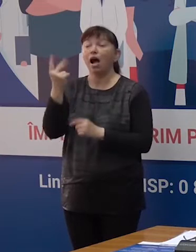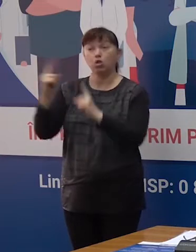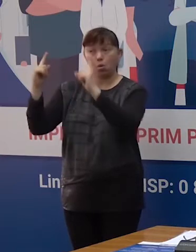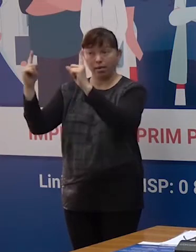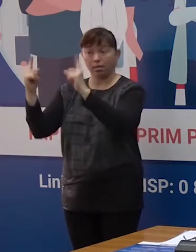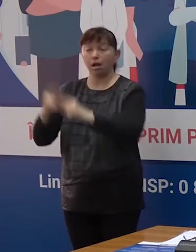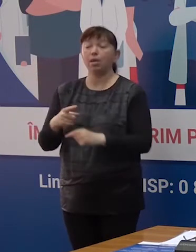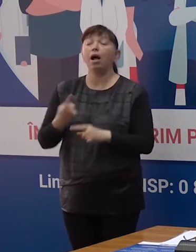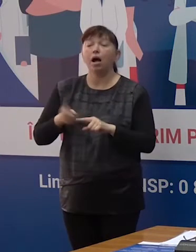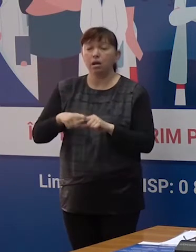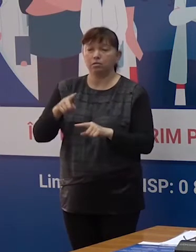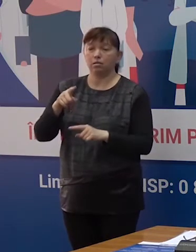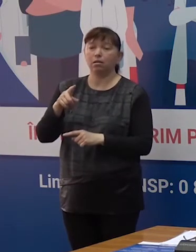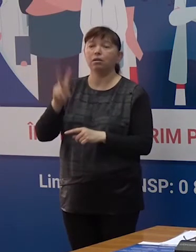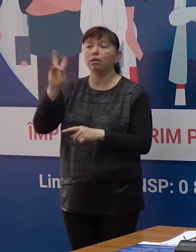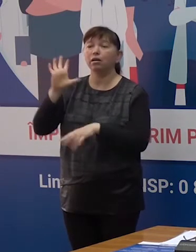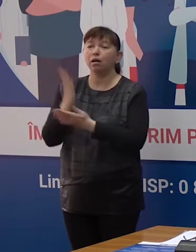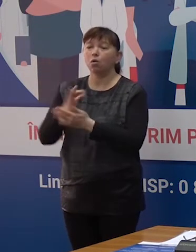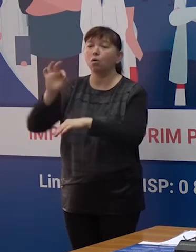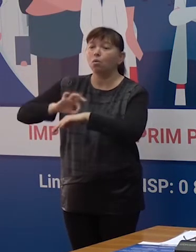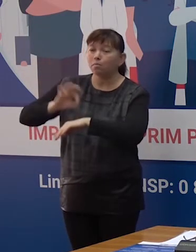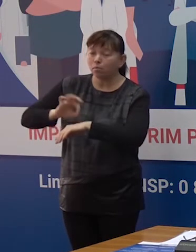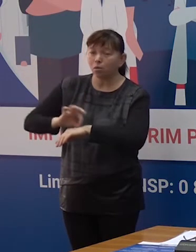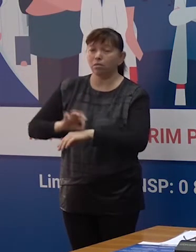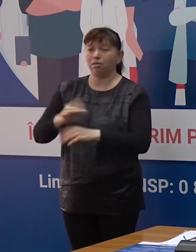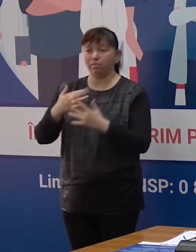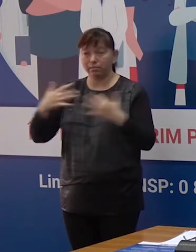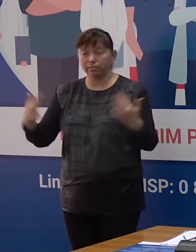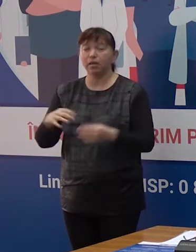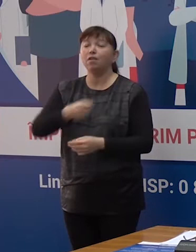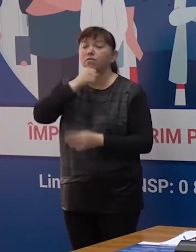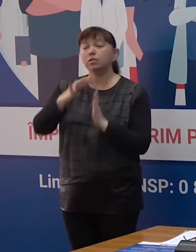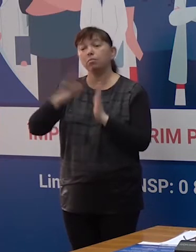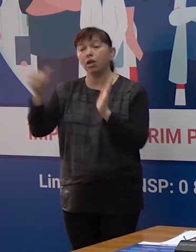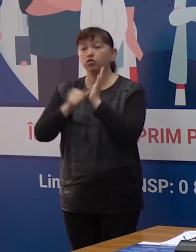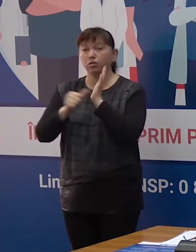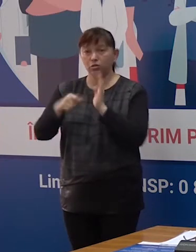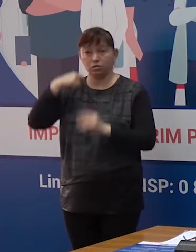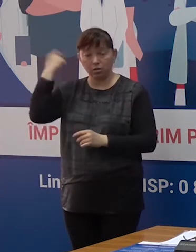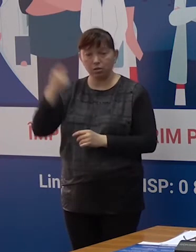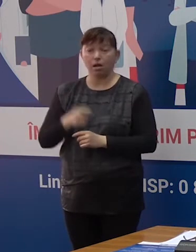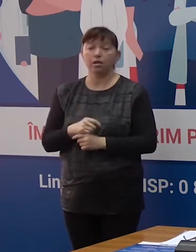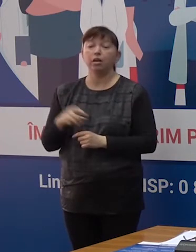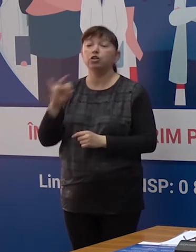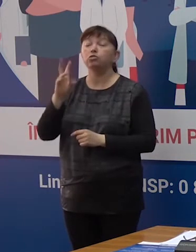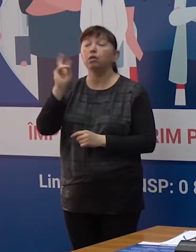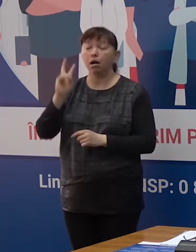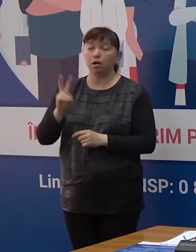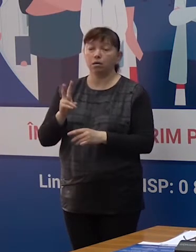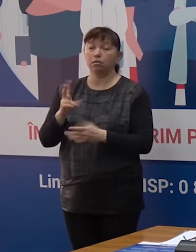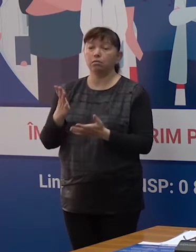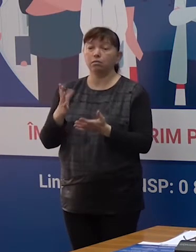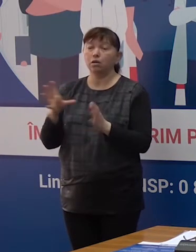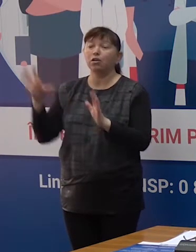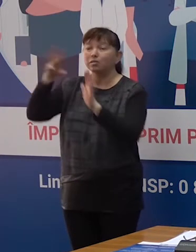то есть человек с коморбидностью, человек с 60 лет и больше, и которые выполняют другой критерий,